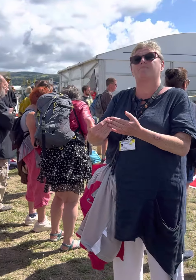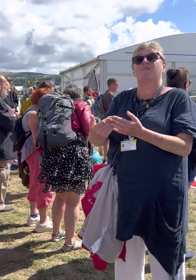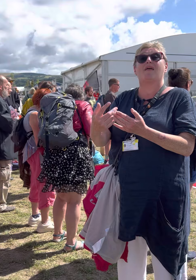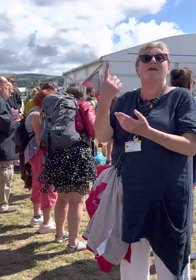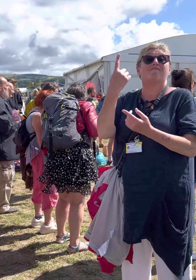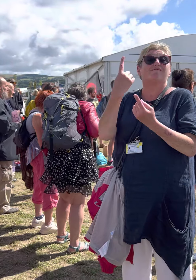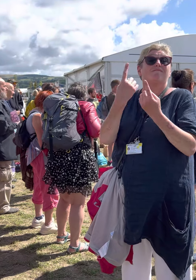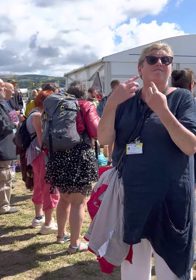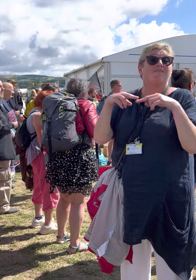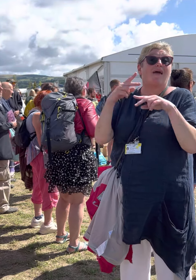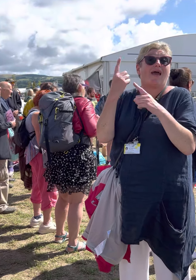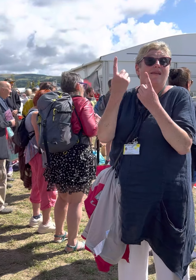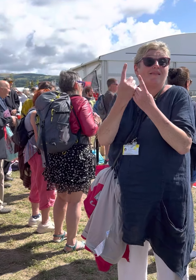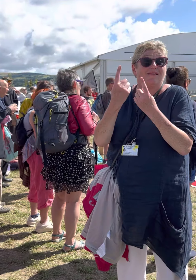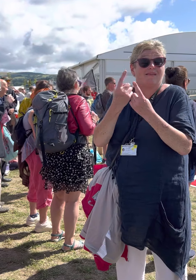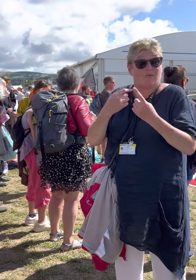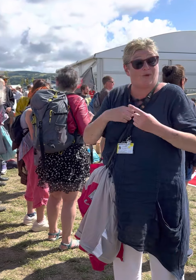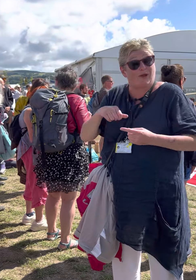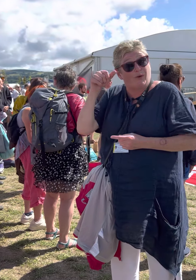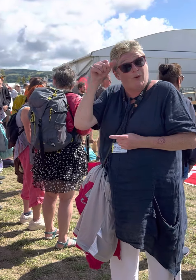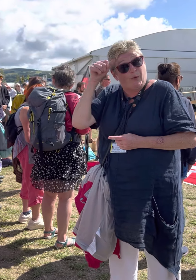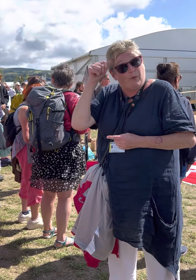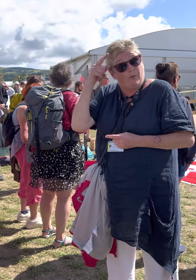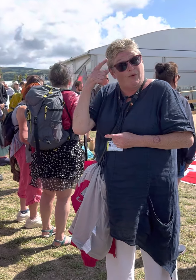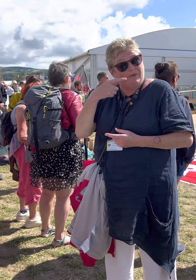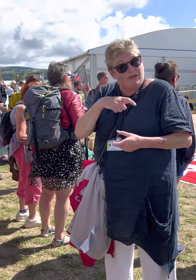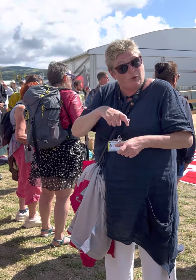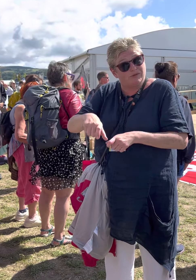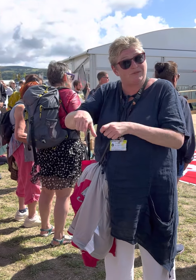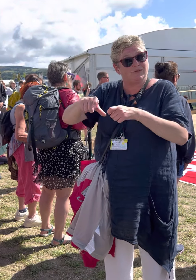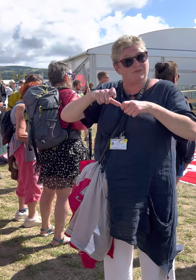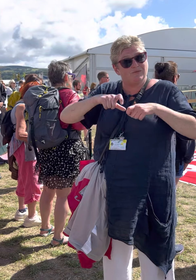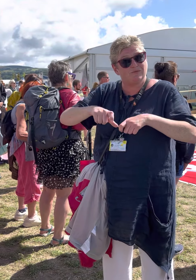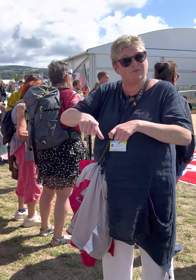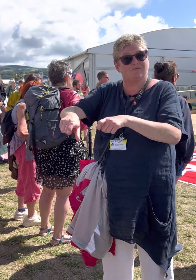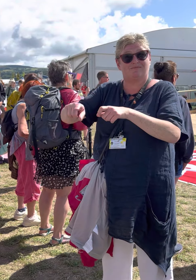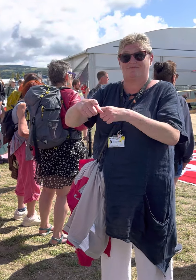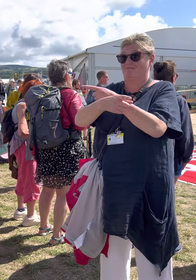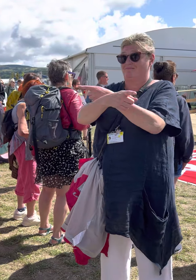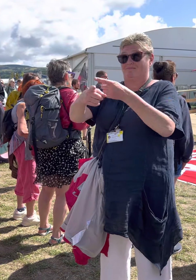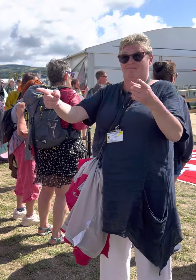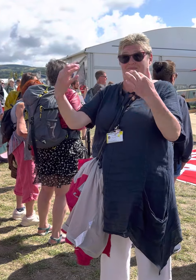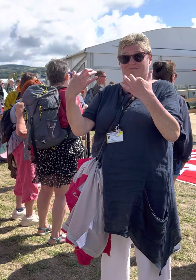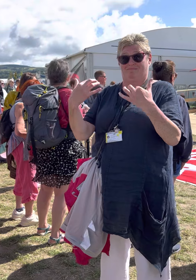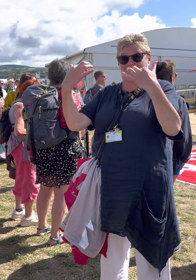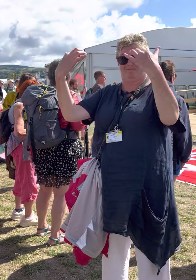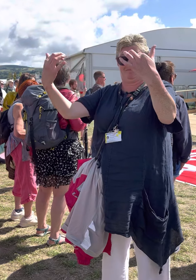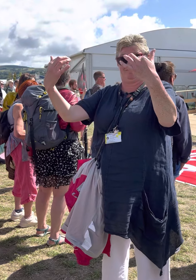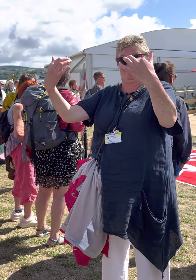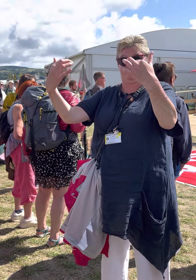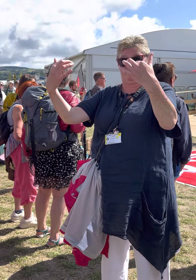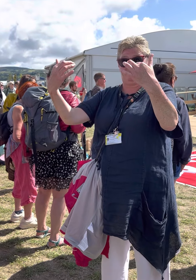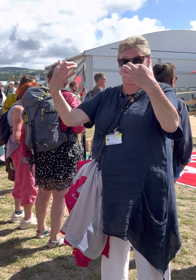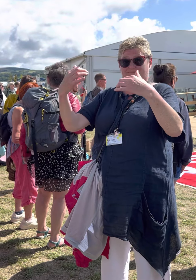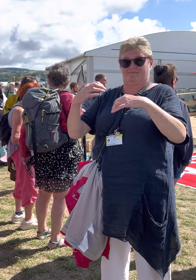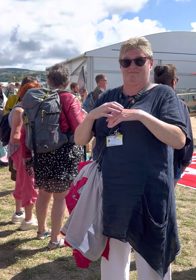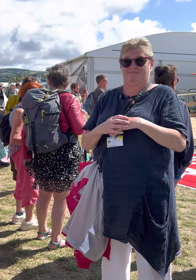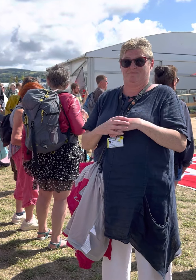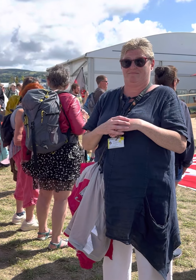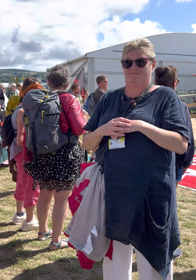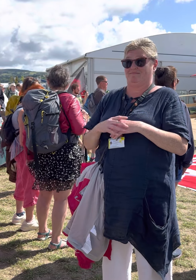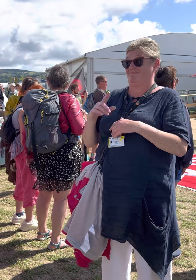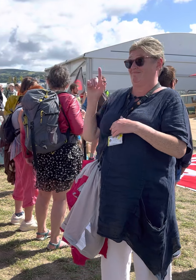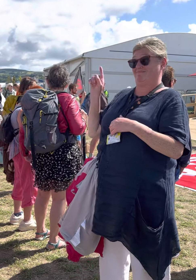yna un peth dyn ni'n gwybod sydd wedi aros yn gyson, wneith y bobl yn yr uned yma ddim wneud yr hyn sydd ei angen ar